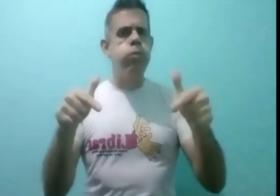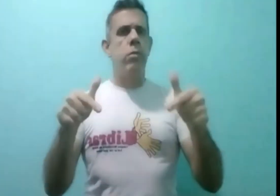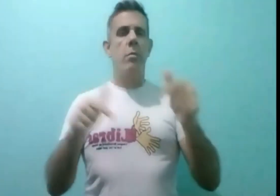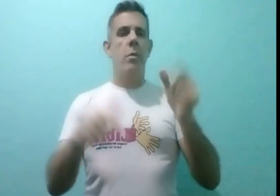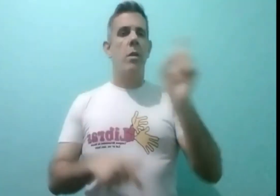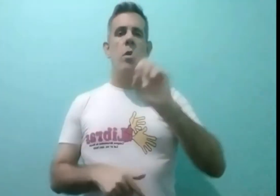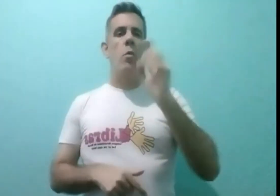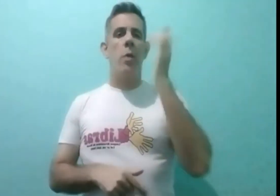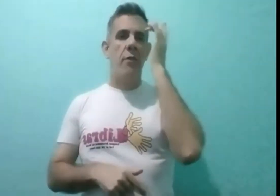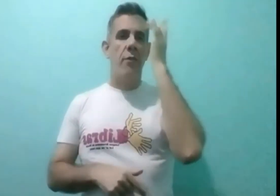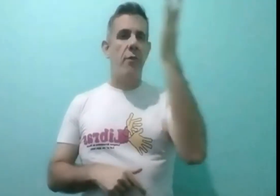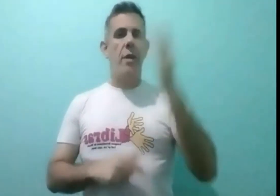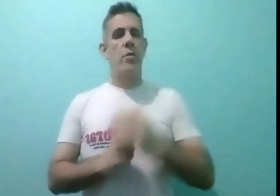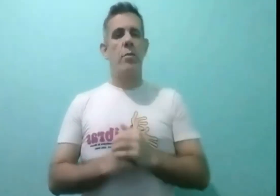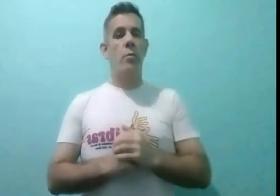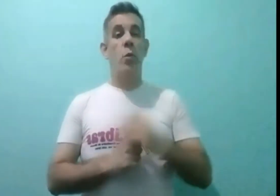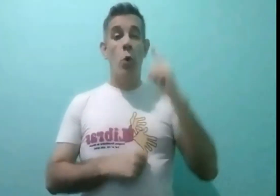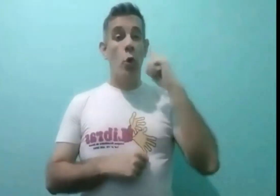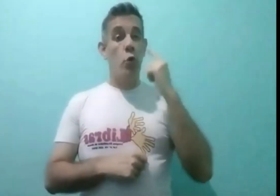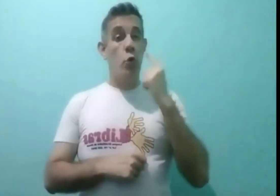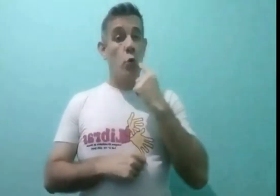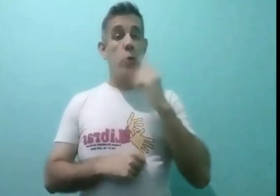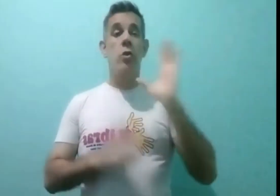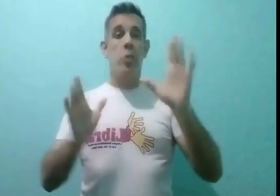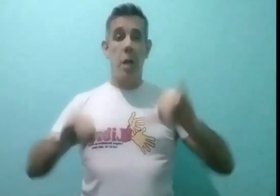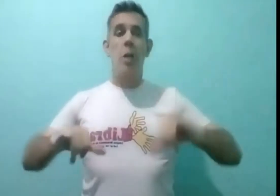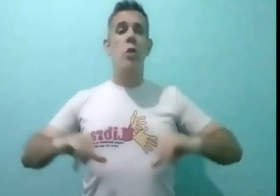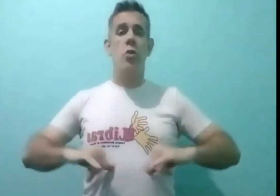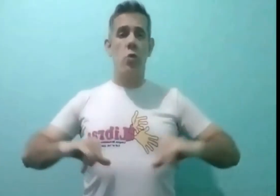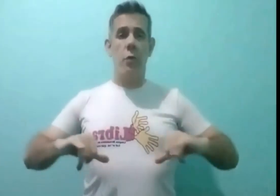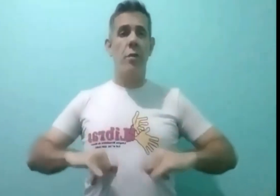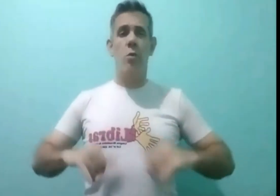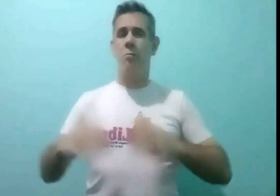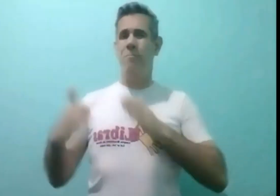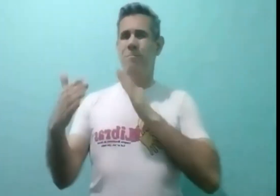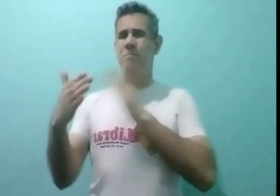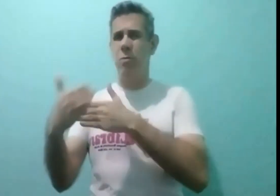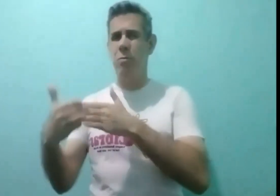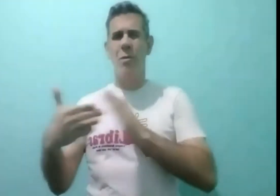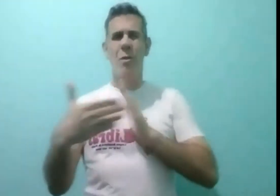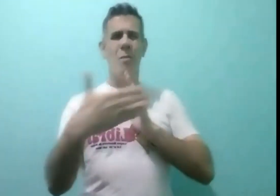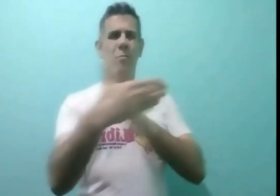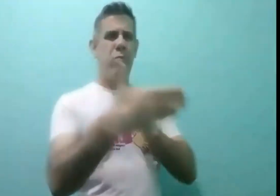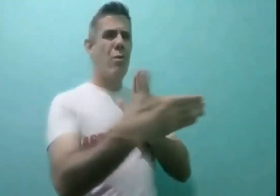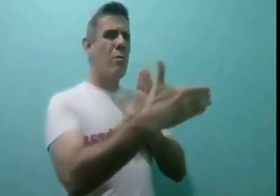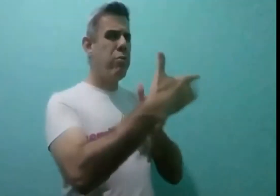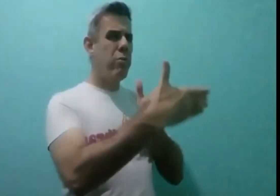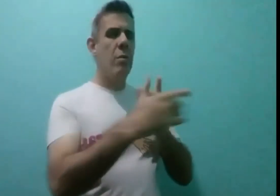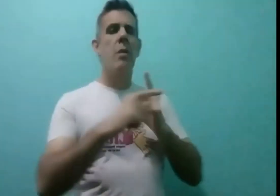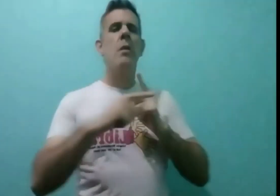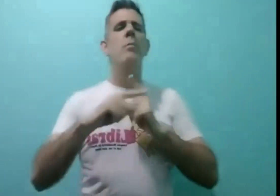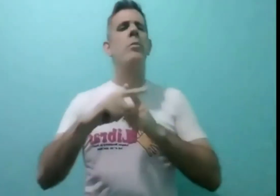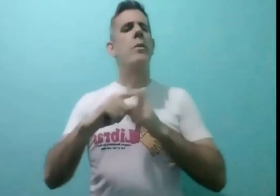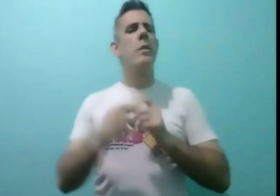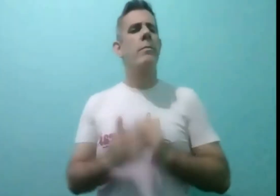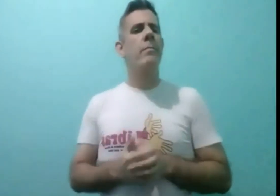luta, né, conquistando espaços aos poucos. Não foi fácil. O surdo sofreu